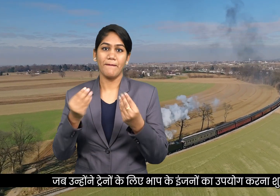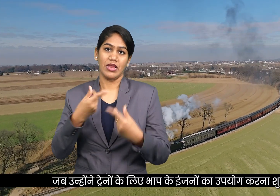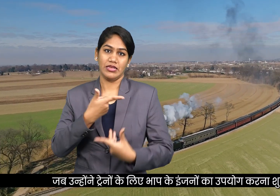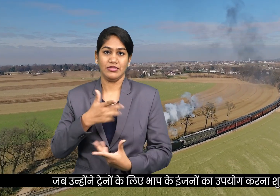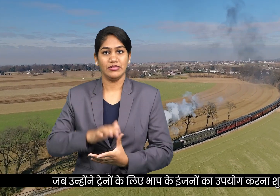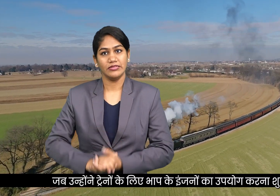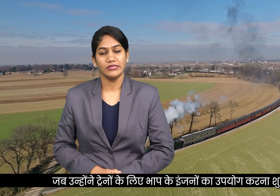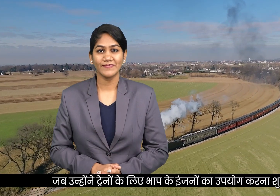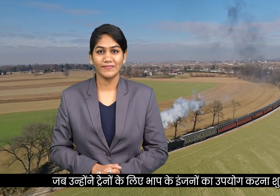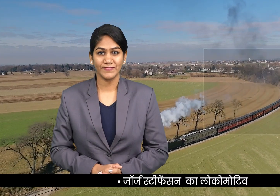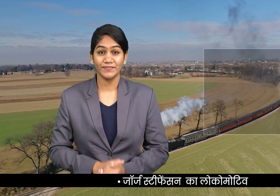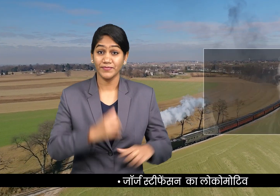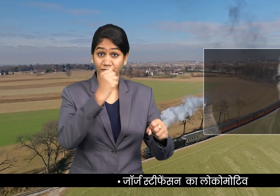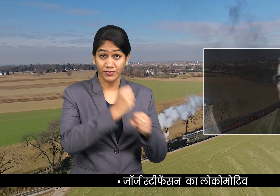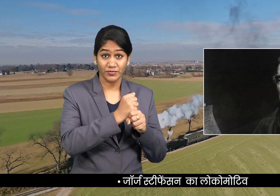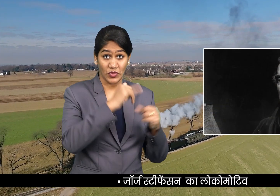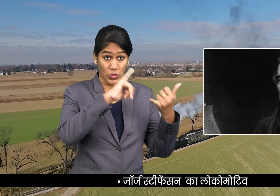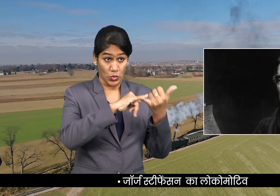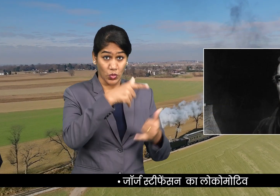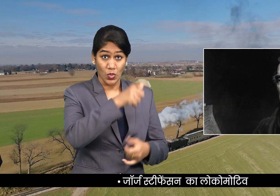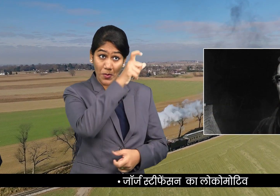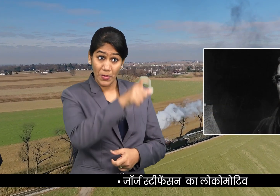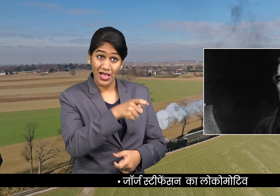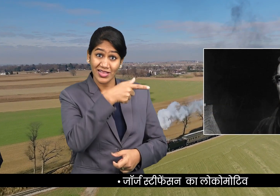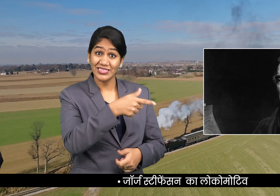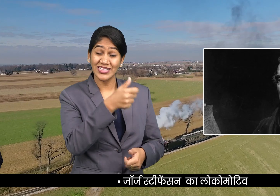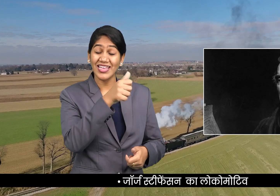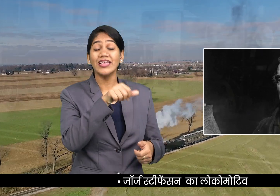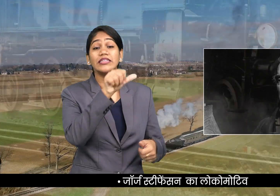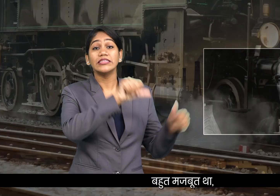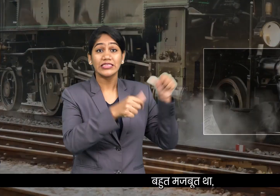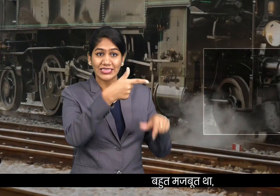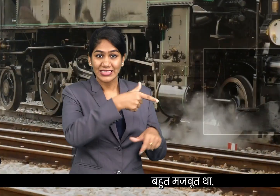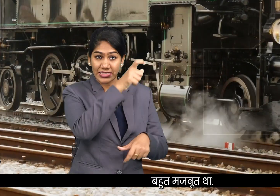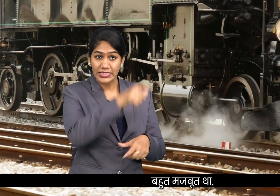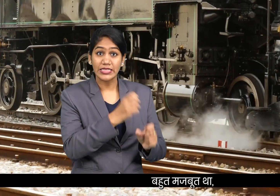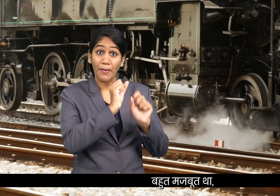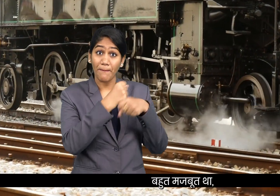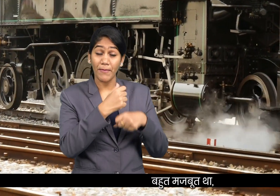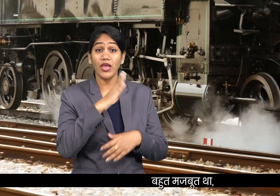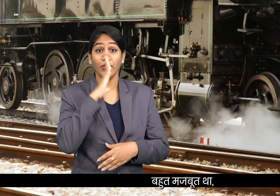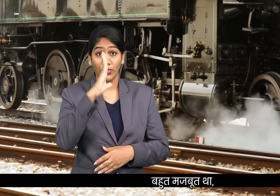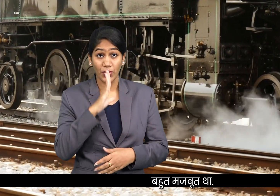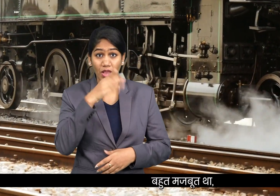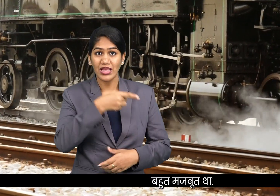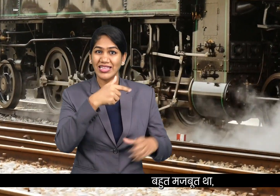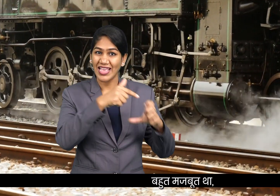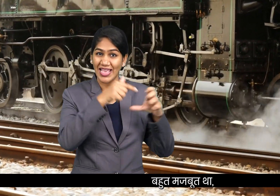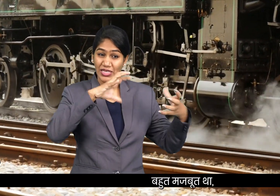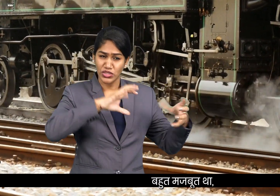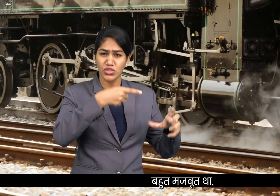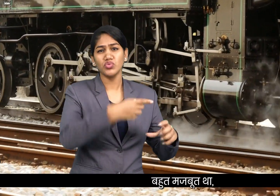किया। जॉर्ज स्टीफेंसन का लोकोमोटिव बहुत मजबूत था,